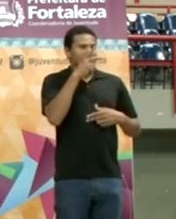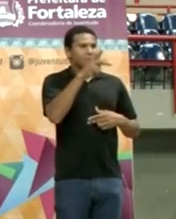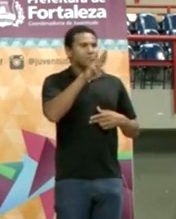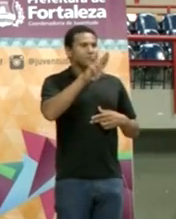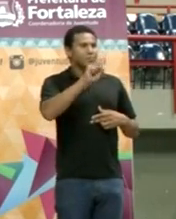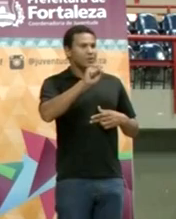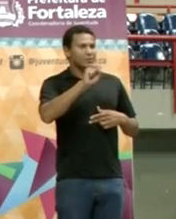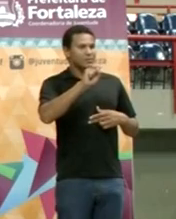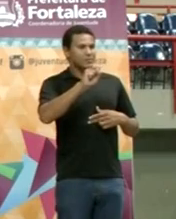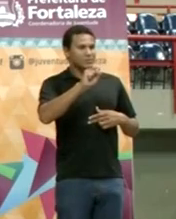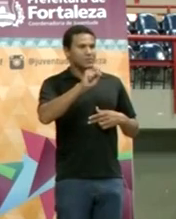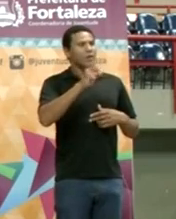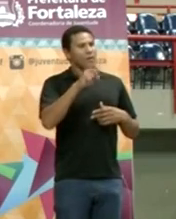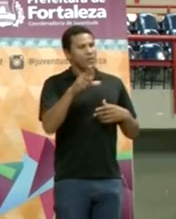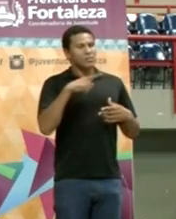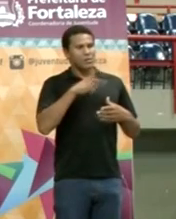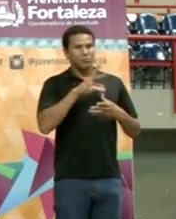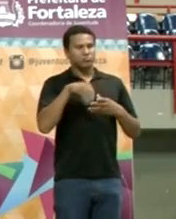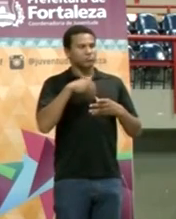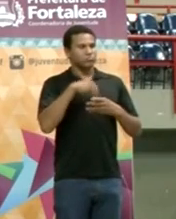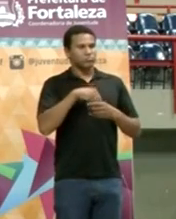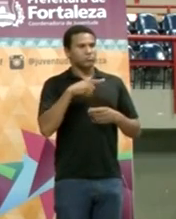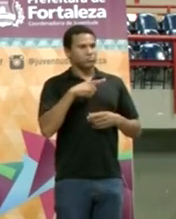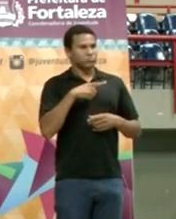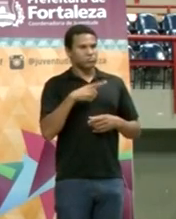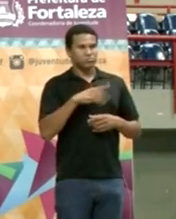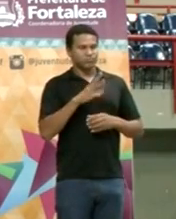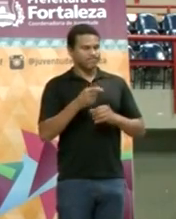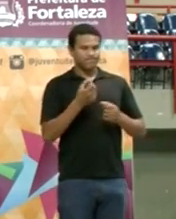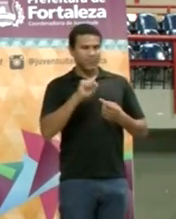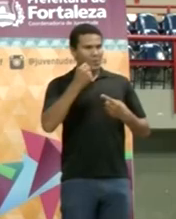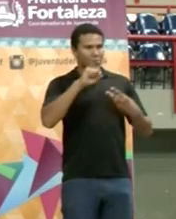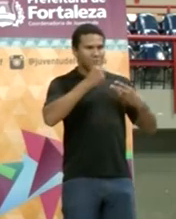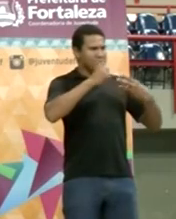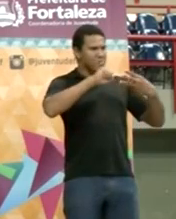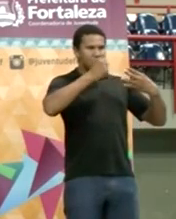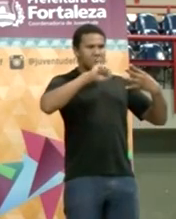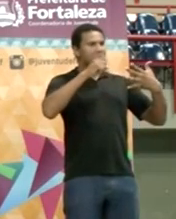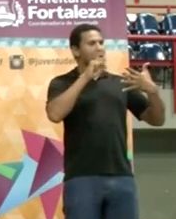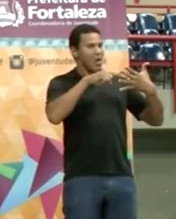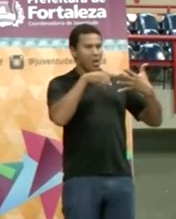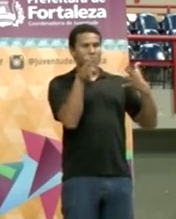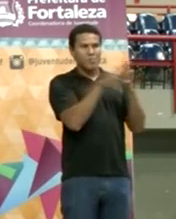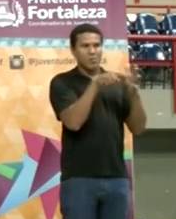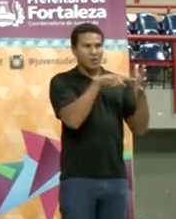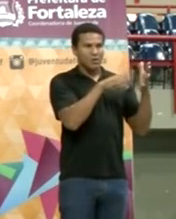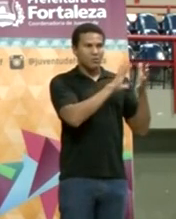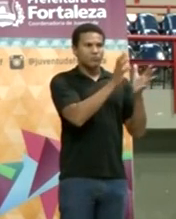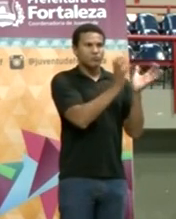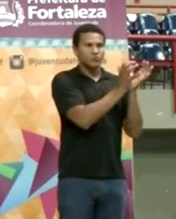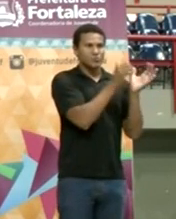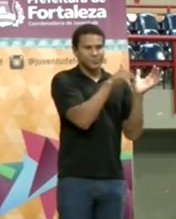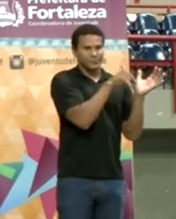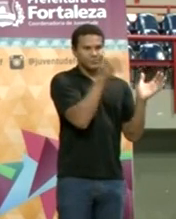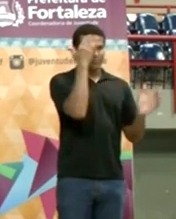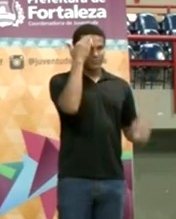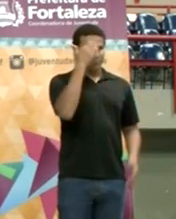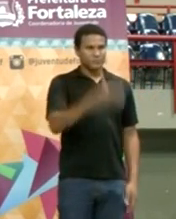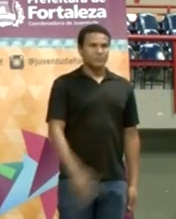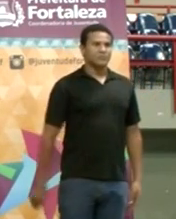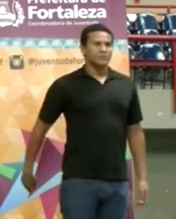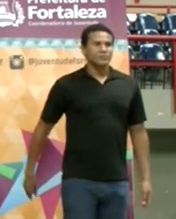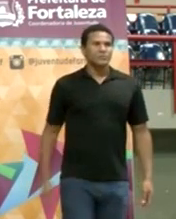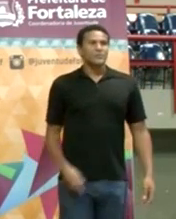células de defesa especializadas. Tá? Uma pessoa está me perguntando se o HIV é transmitido. Deixa eu logo falar das vias de